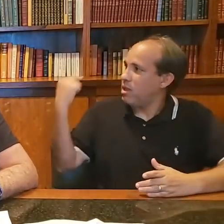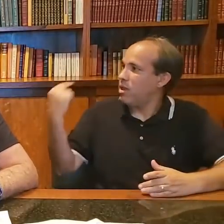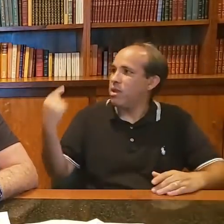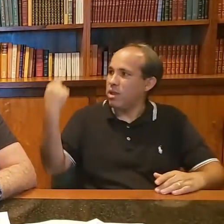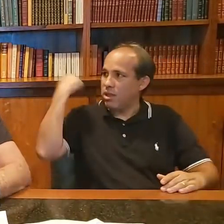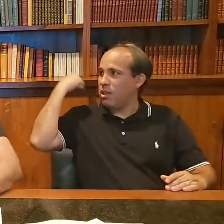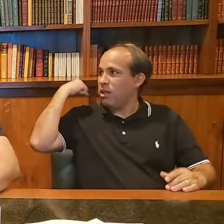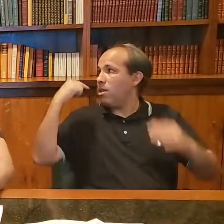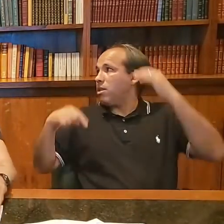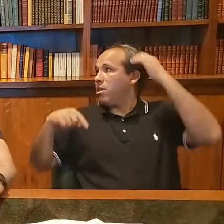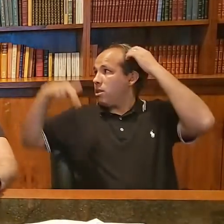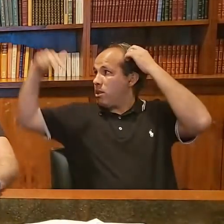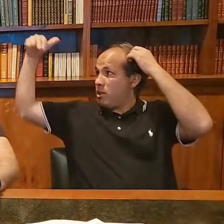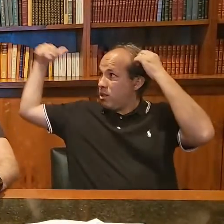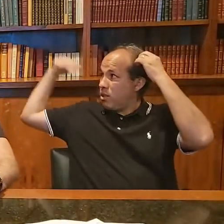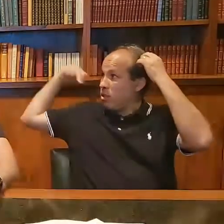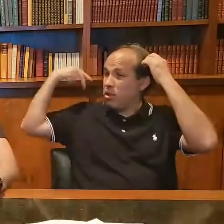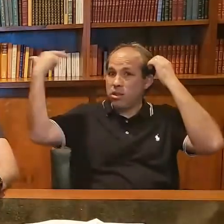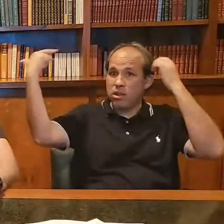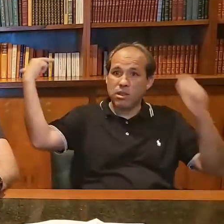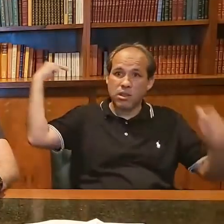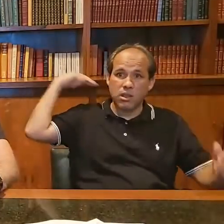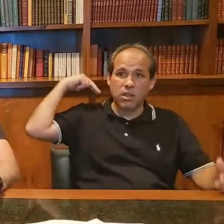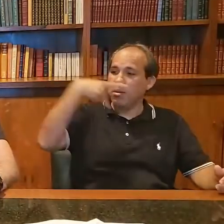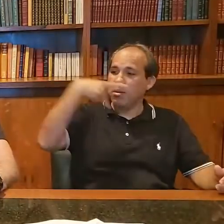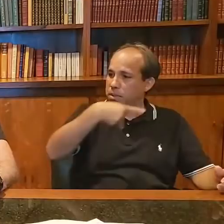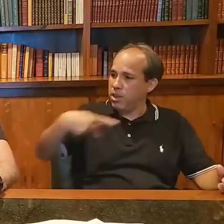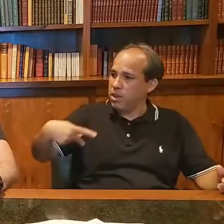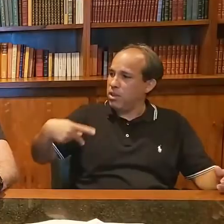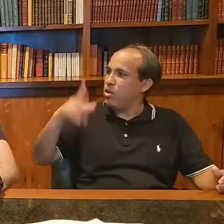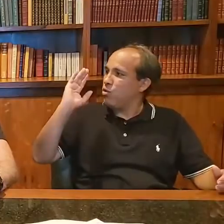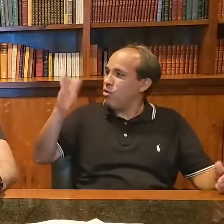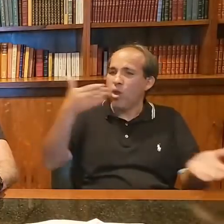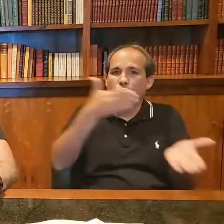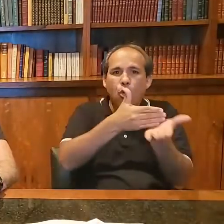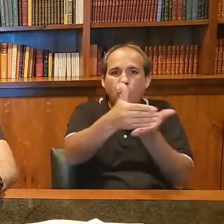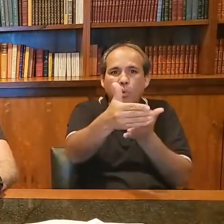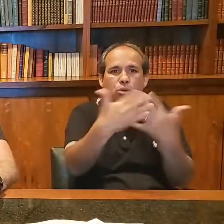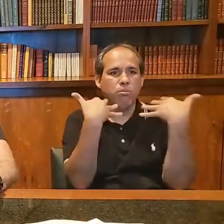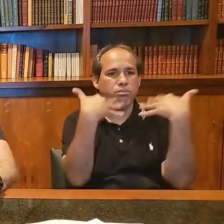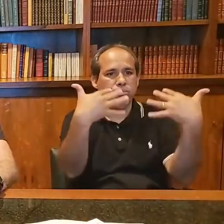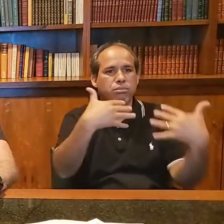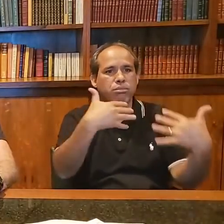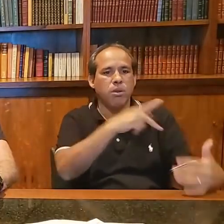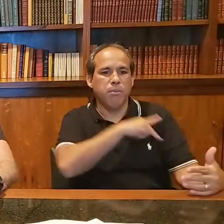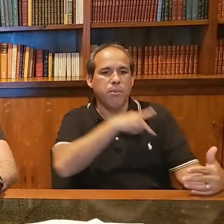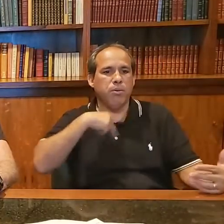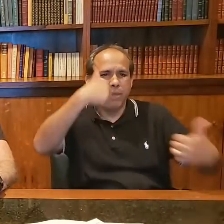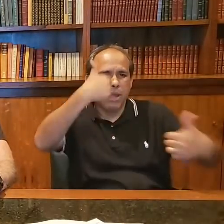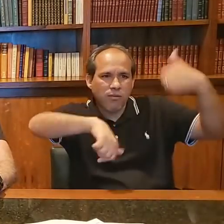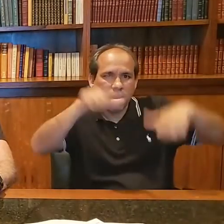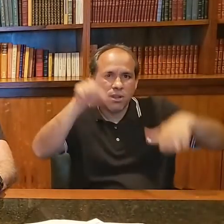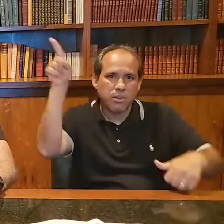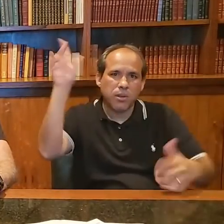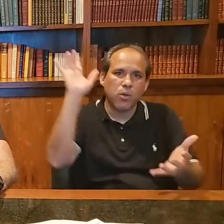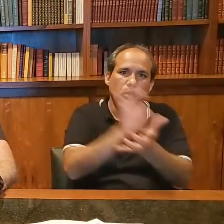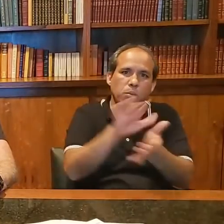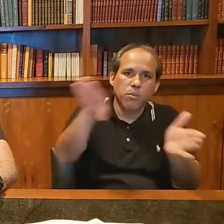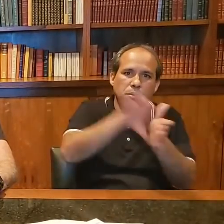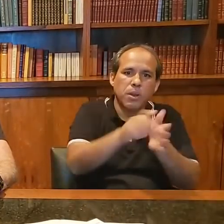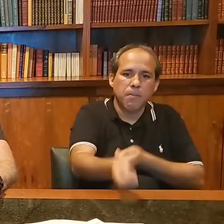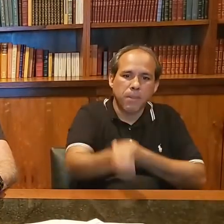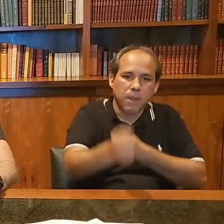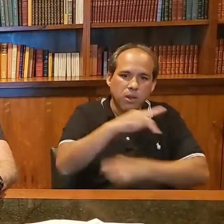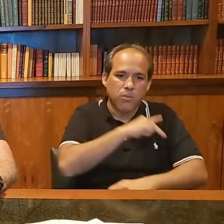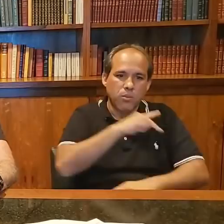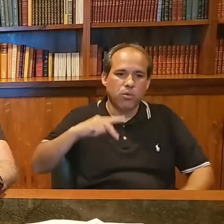Senhor. Presidente, começamos as audiências públicas para a sessão daqueles terminais pesqueiros públicos. Semana